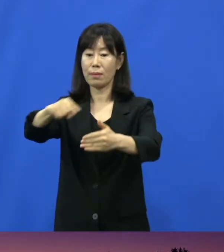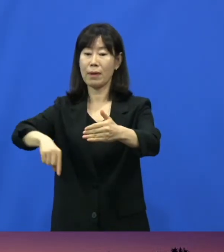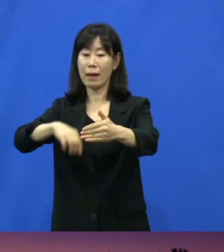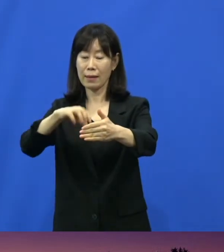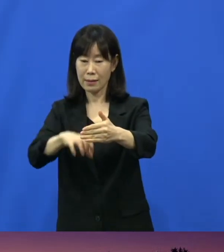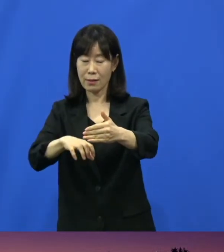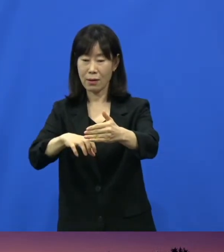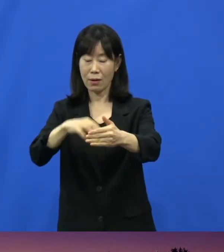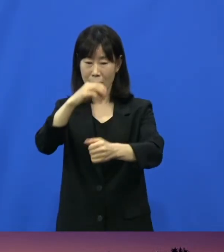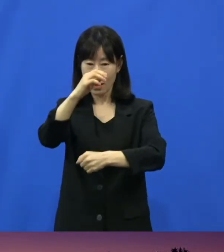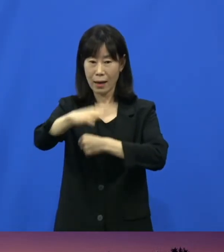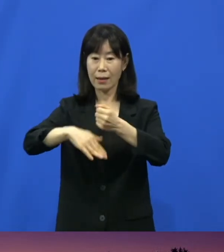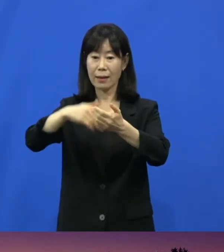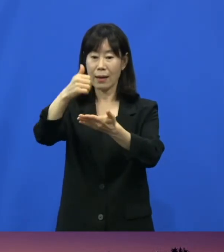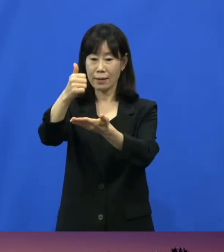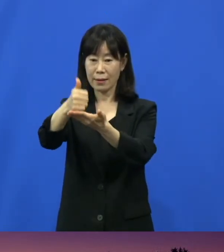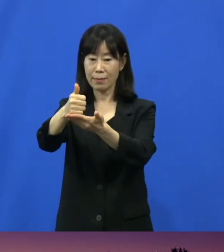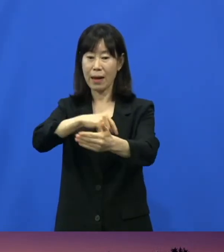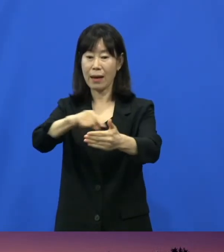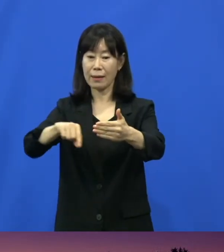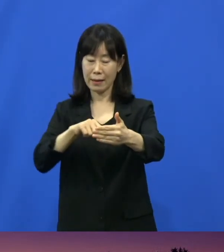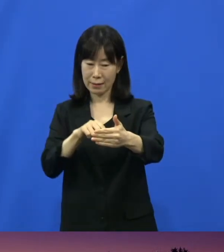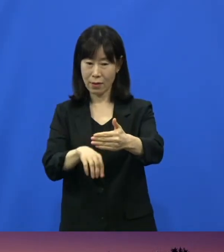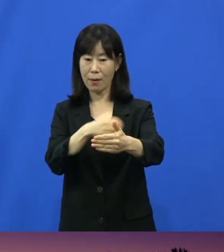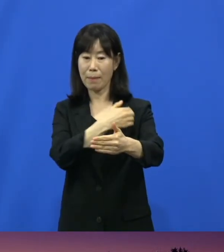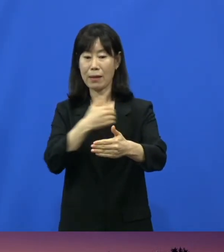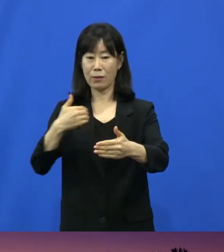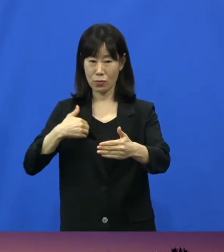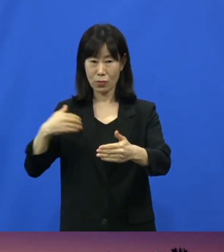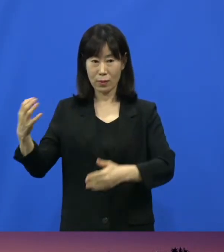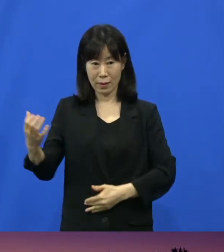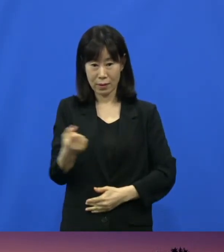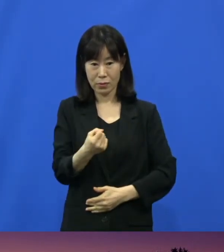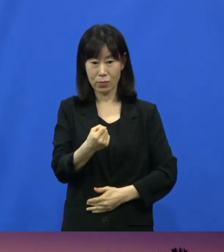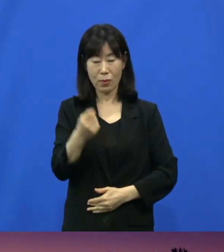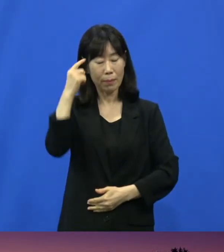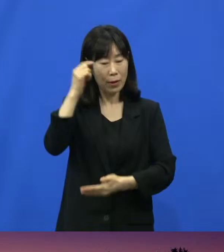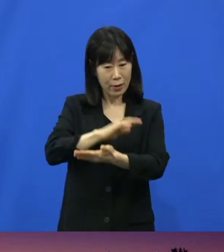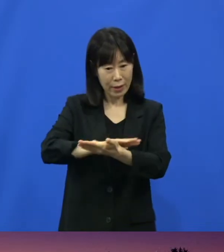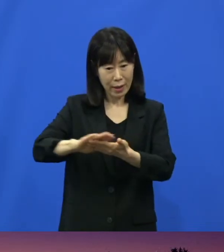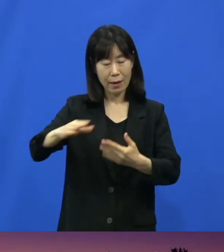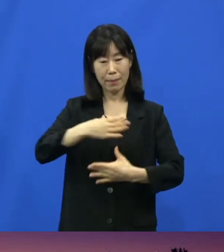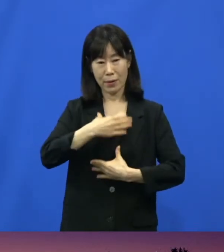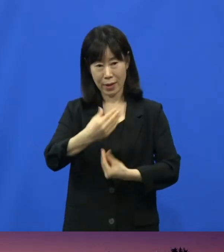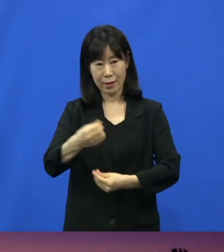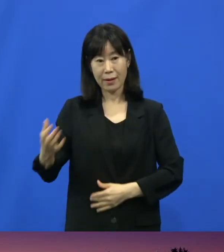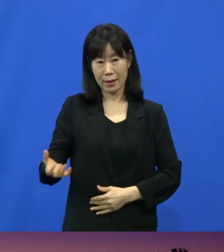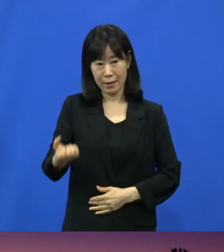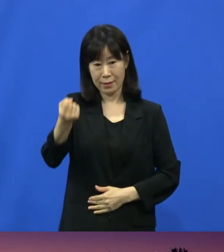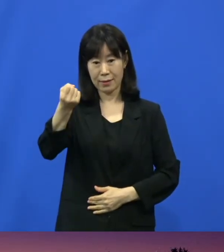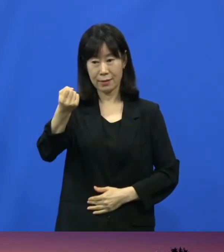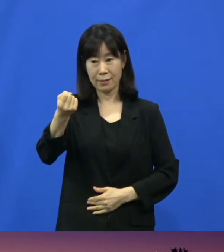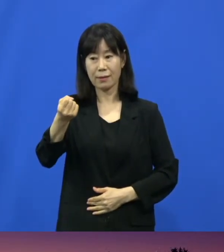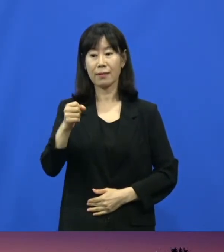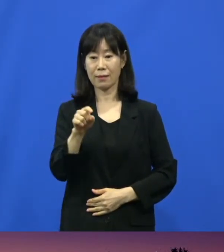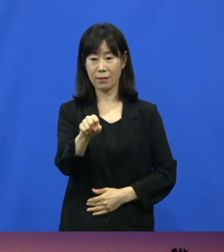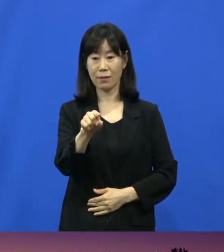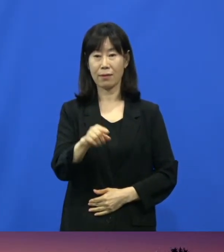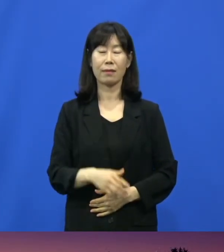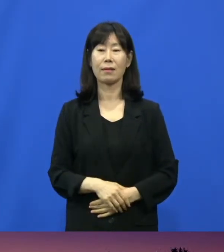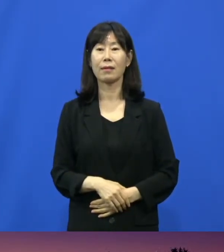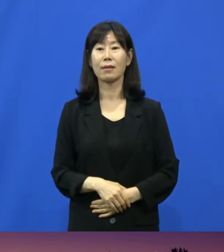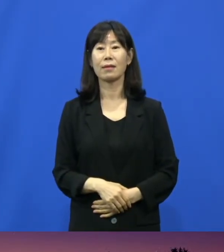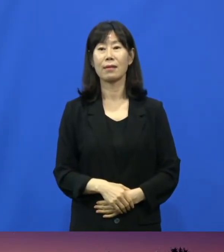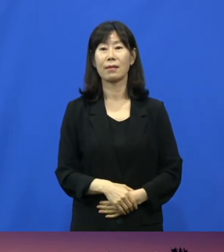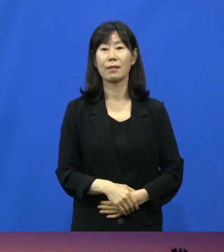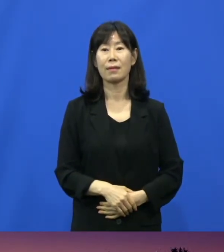그 안에서 평안을 누리고 그 안에서 만족을 누리고 그 안에서 안식을 누리고. 문제는